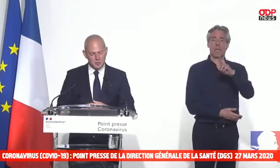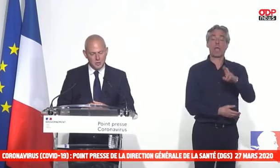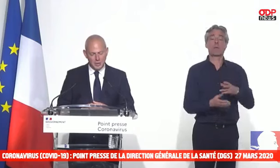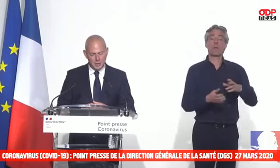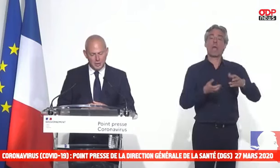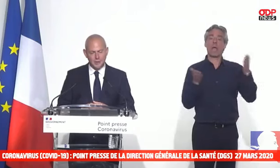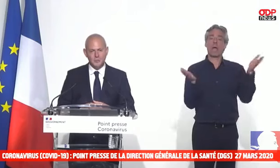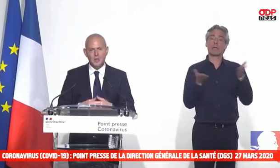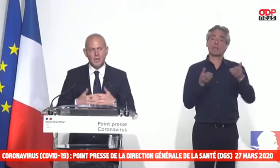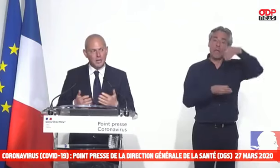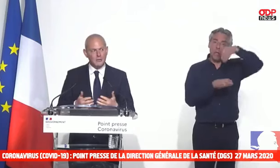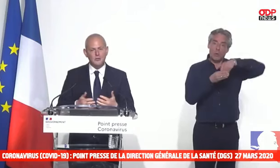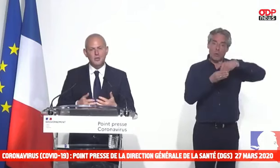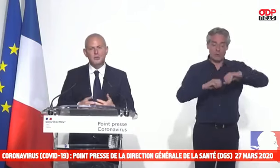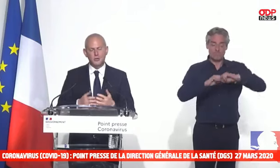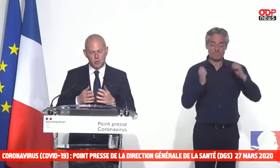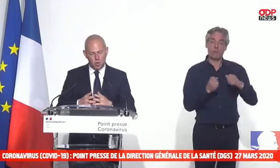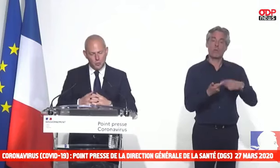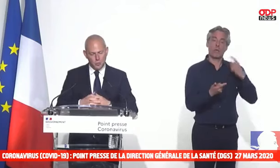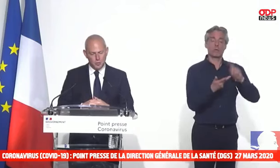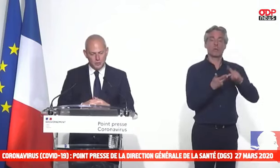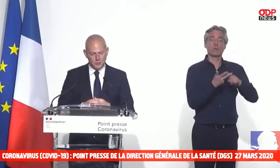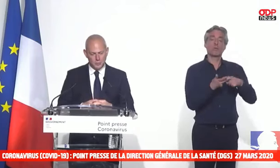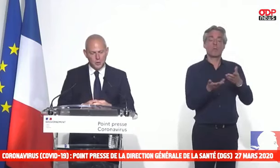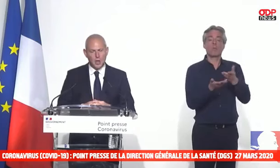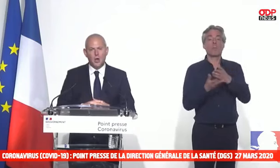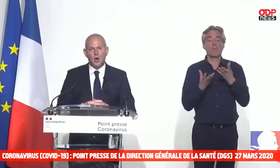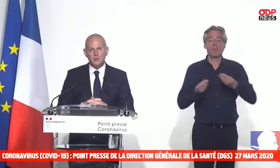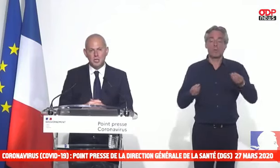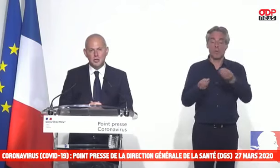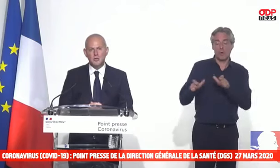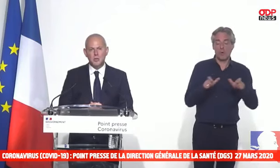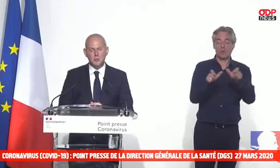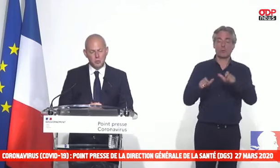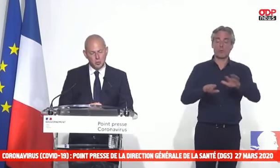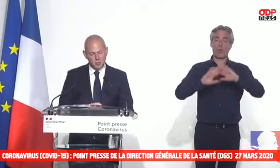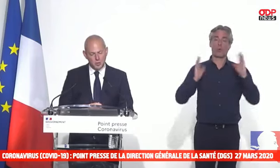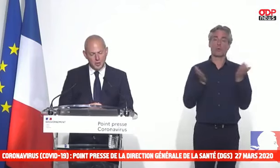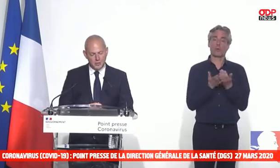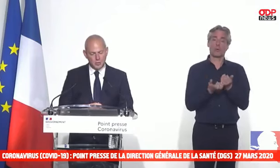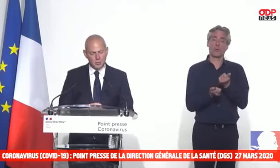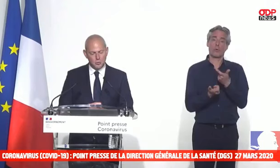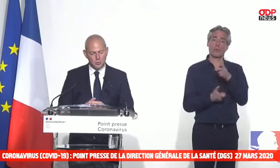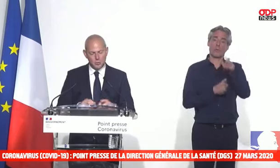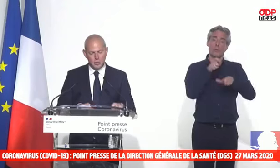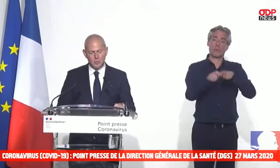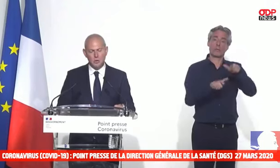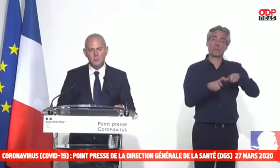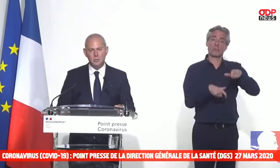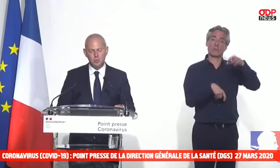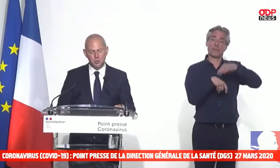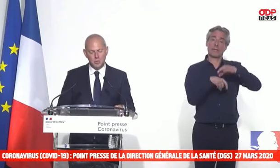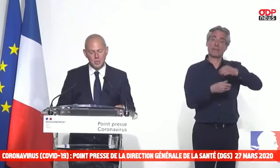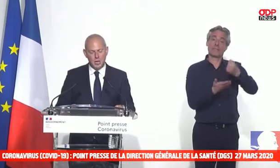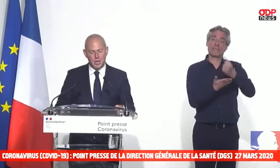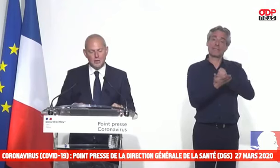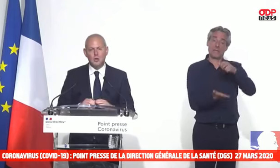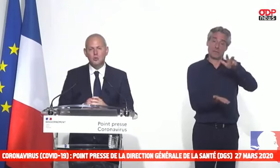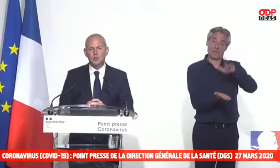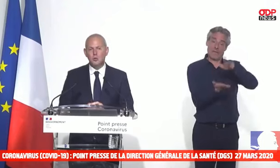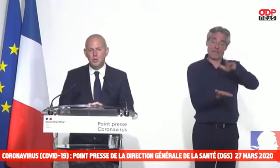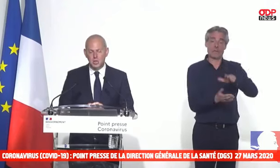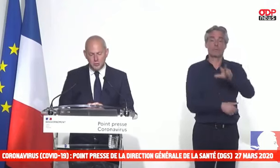l'activité hospitalière et la surveillance en population. En ce qui concerne le nombre de tests confirmés, nous sommes aujourd'hui